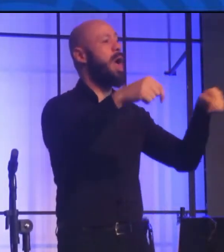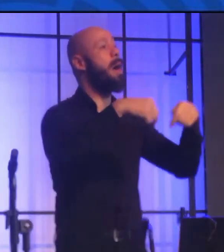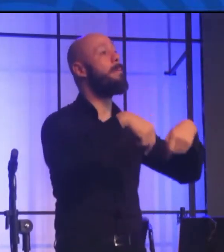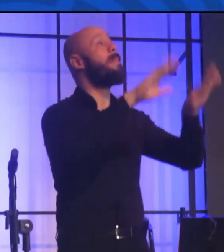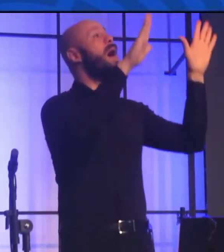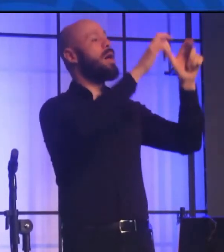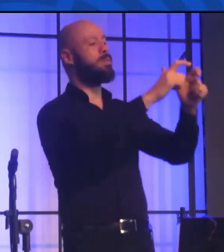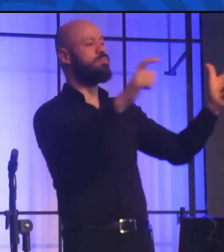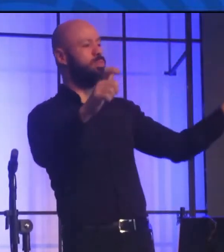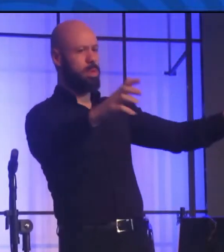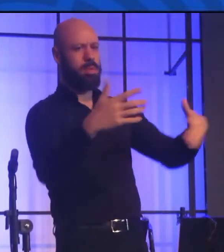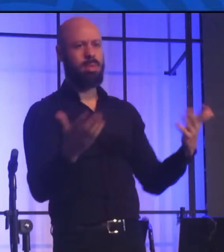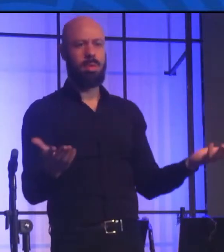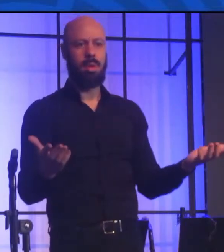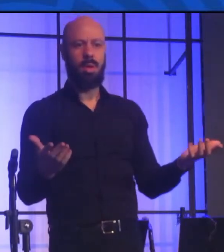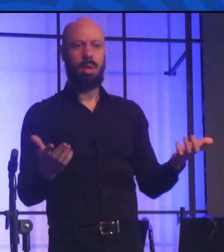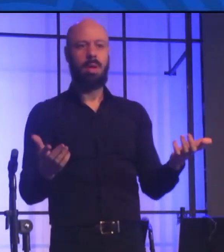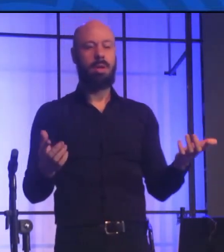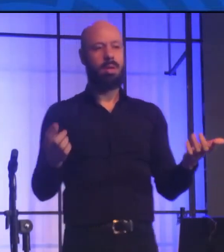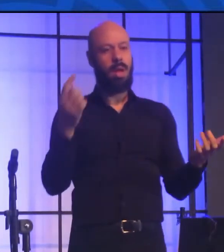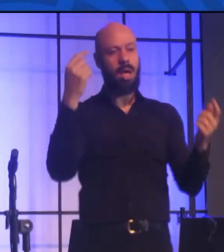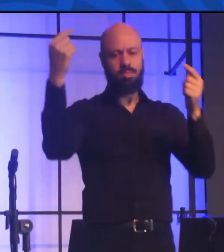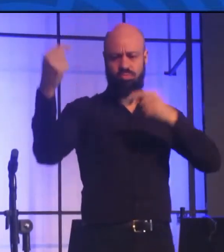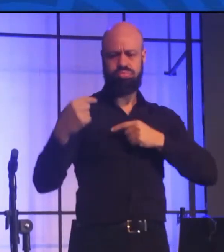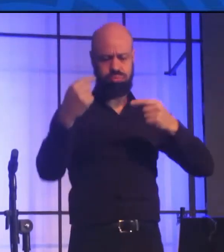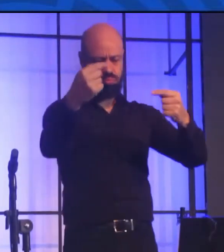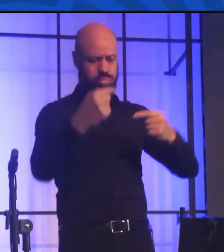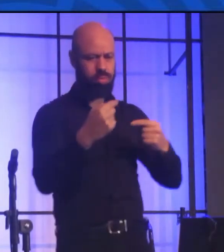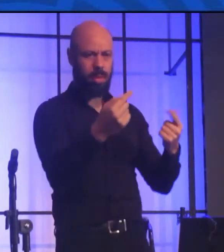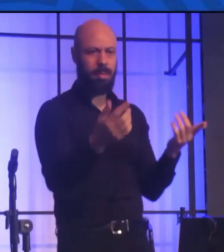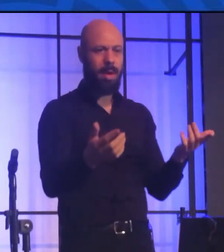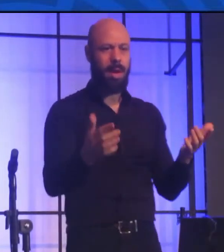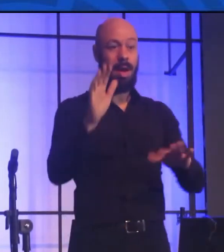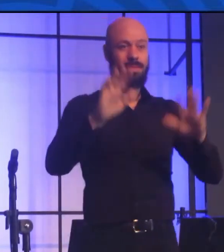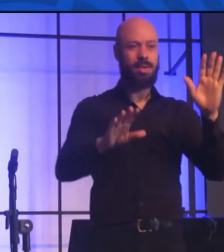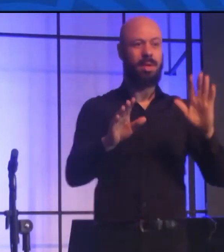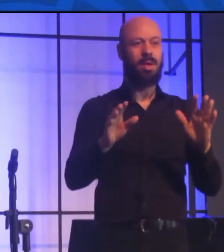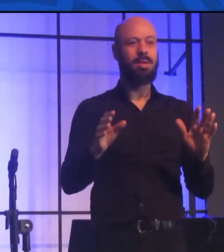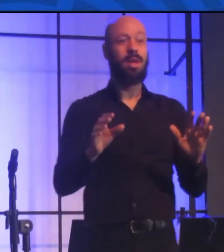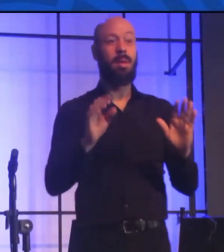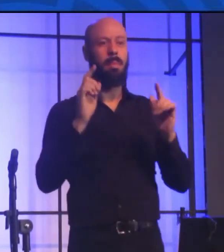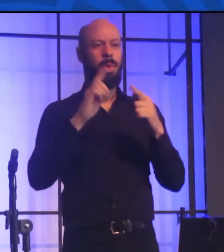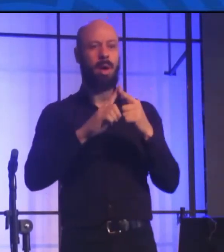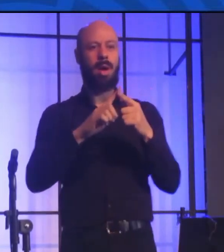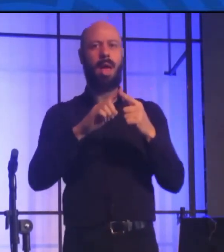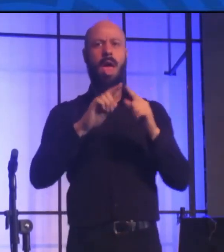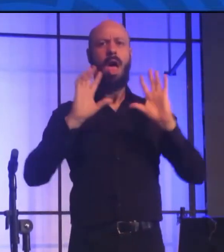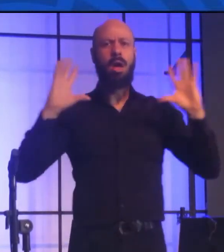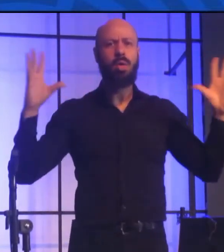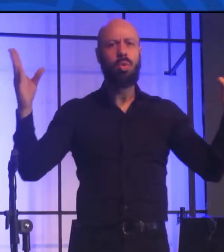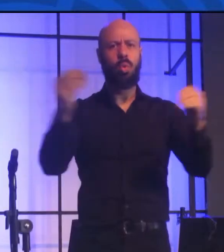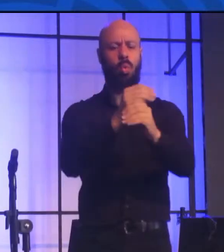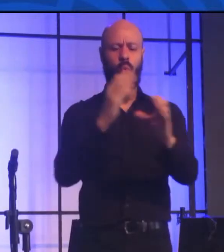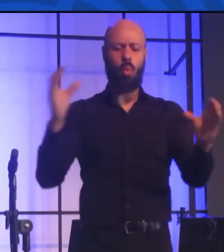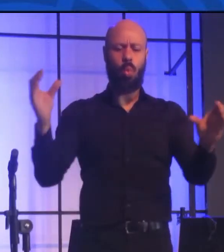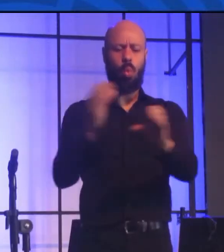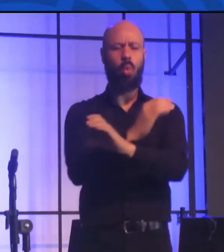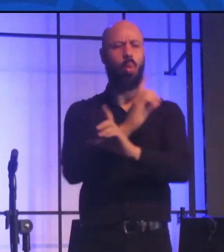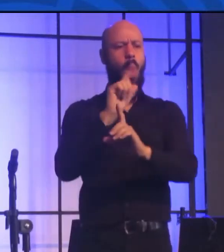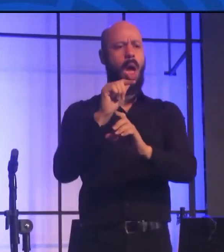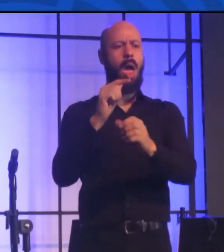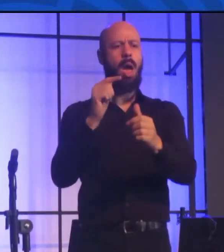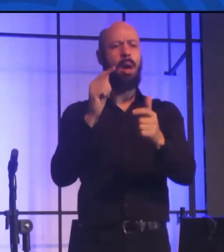novo. São muitas as coisas que às vezes nós estamos no versículo número 1. Mas sabe o que é mais